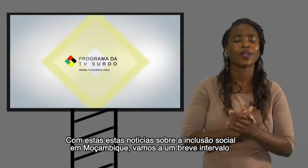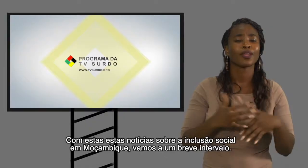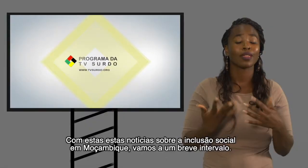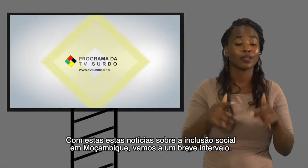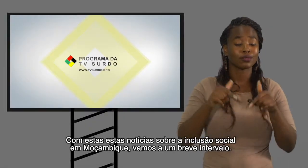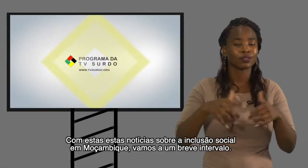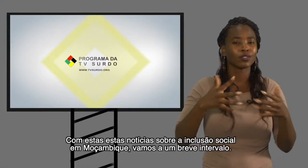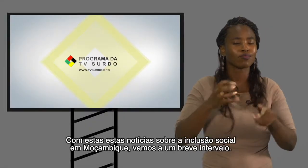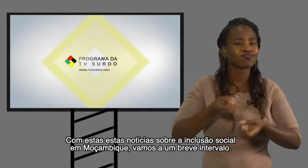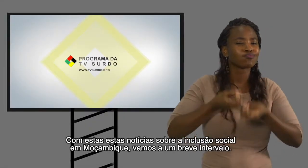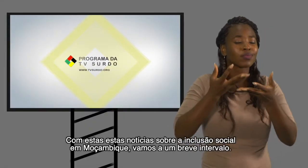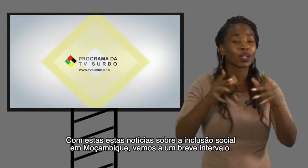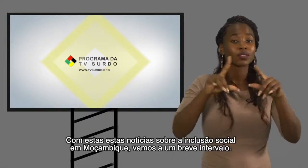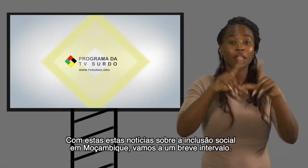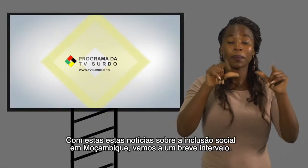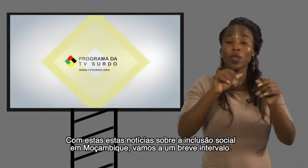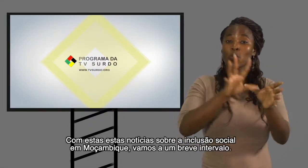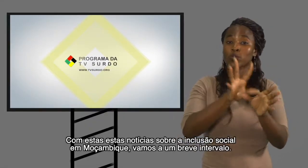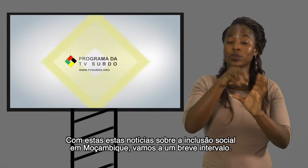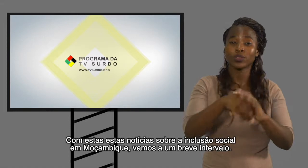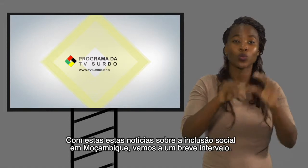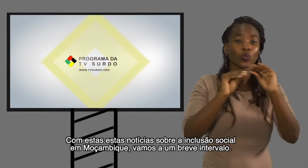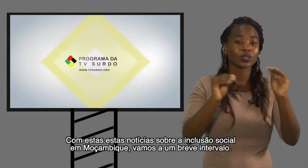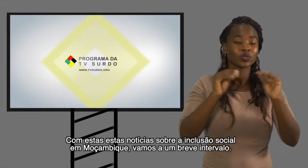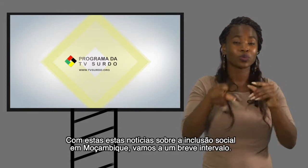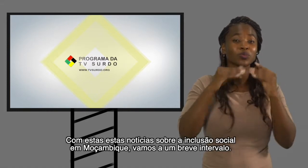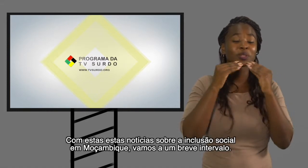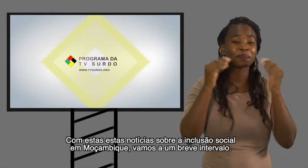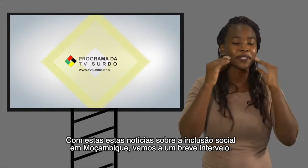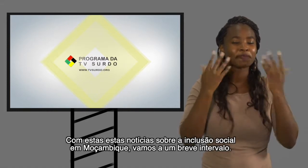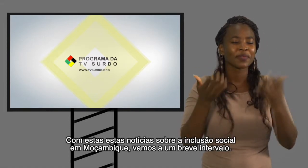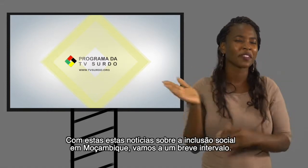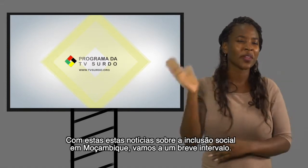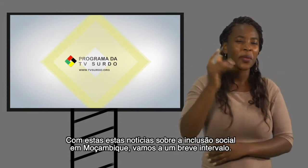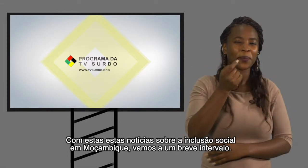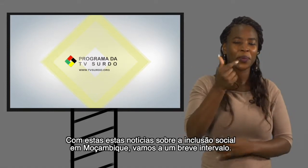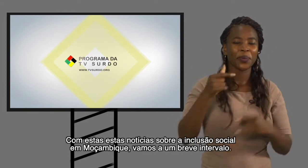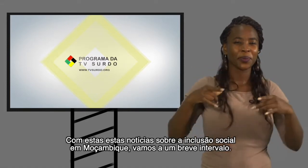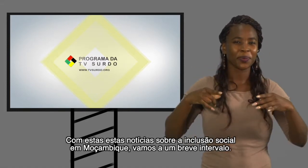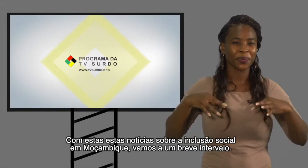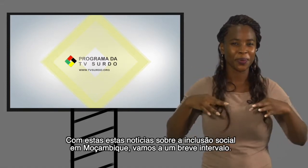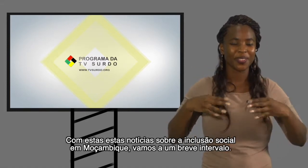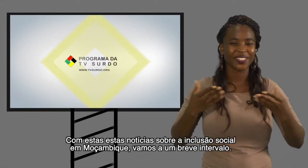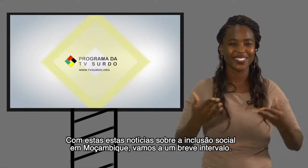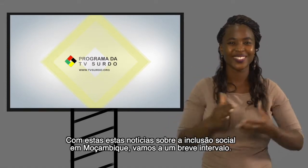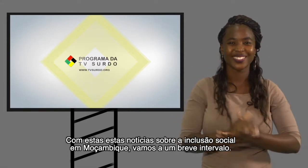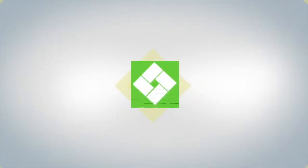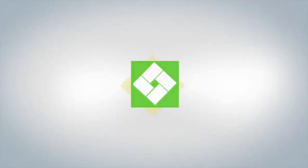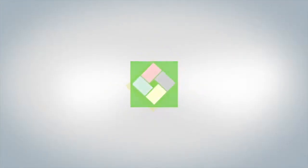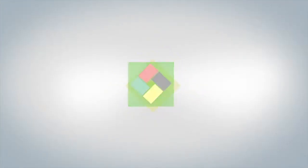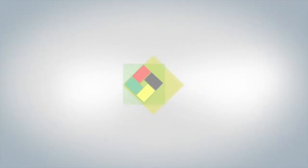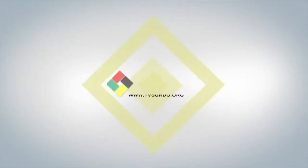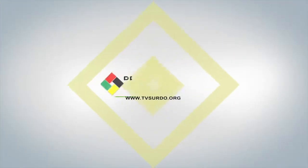Com estas notícias sobre a inclusão social em Moçambique, vamos a um breve intervalo.